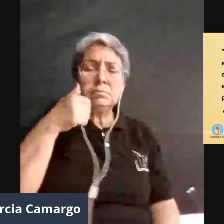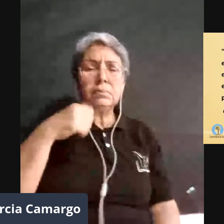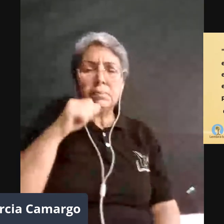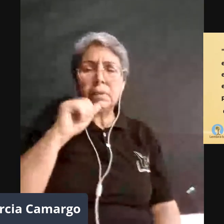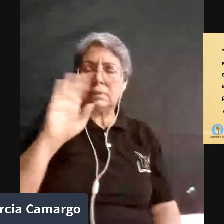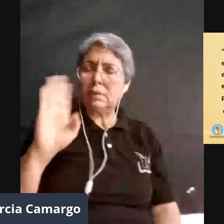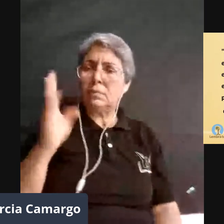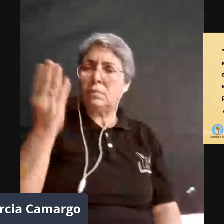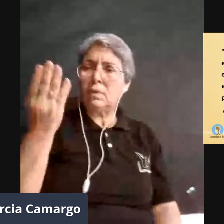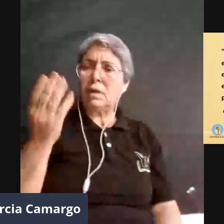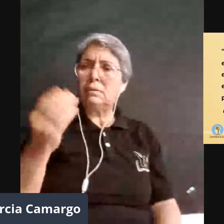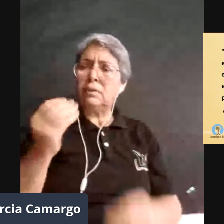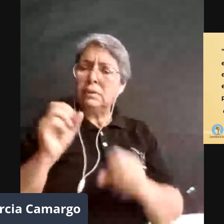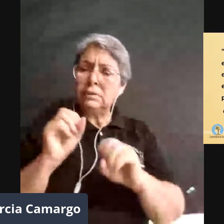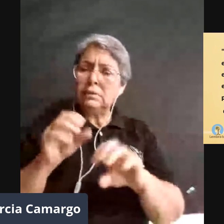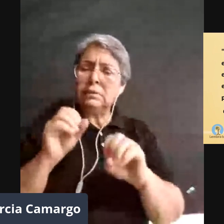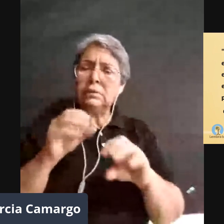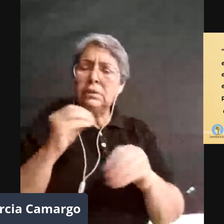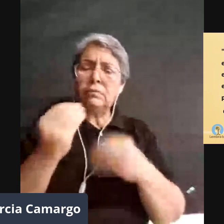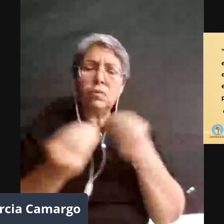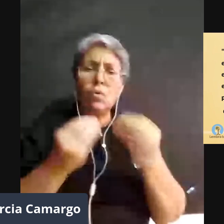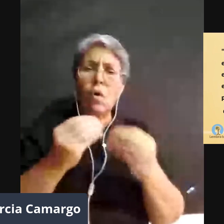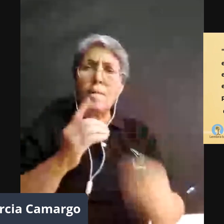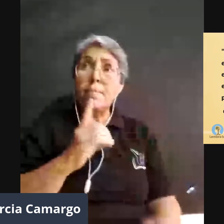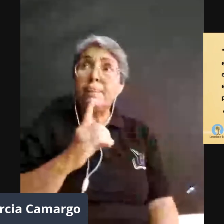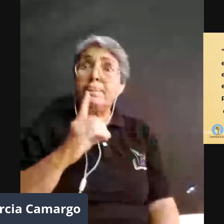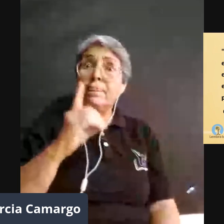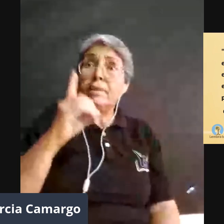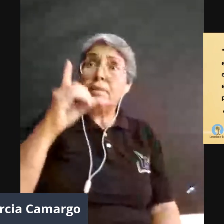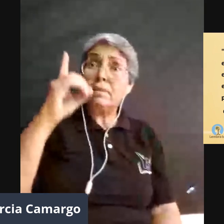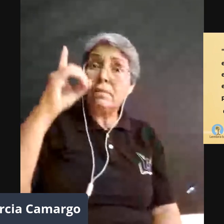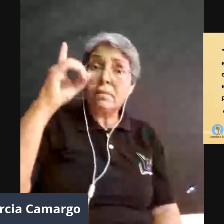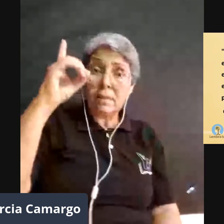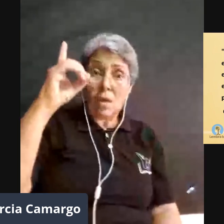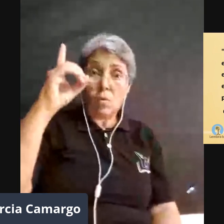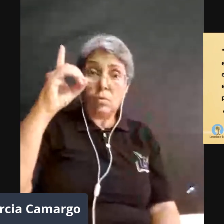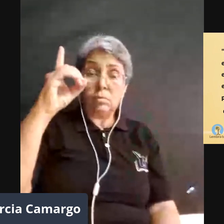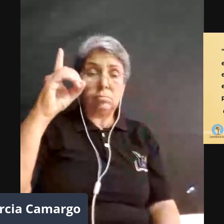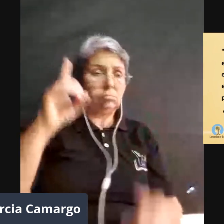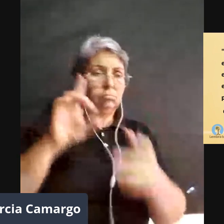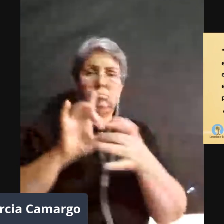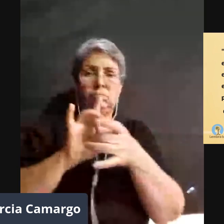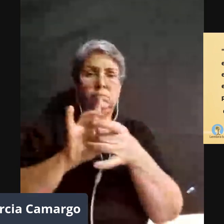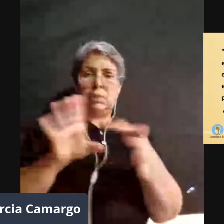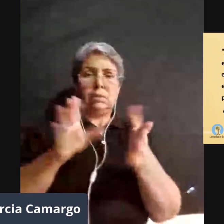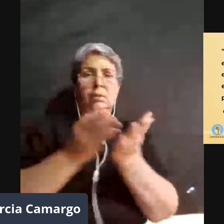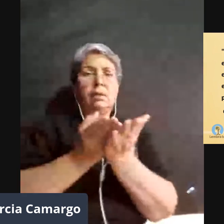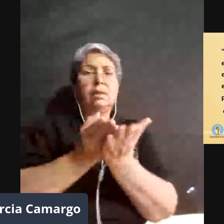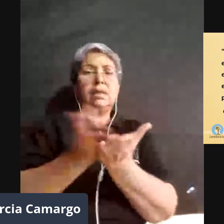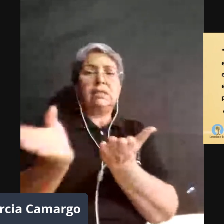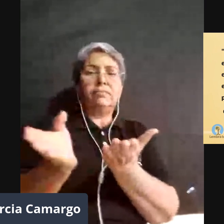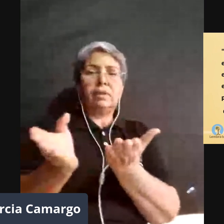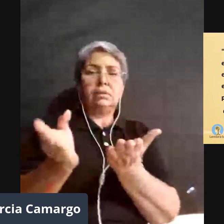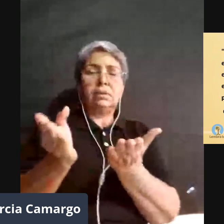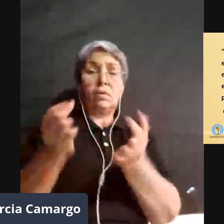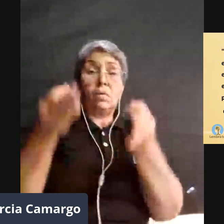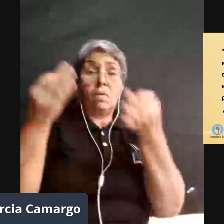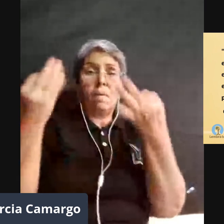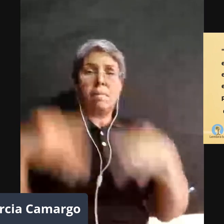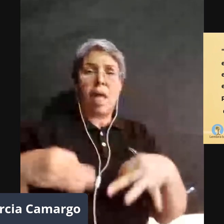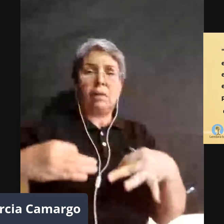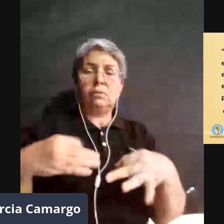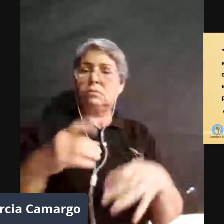ensinava positivamente que Deus não permitiria que esta denominação apostatasse tão completamente a ponto